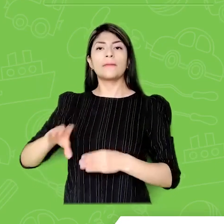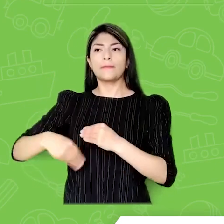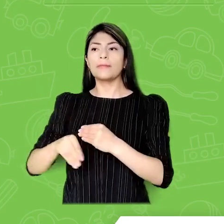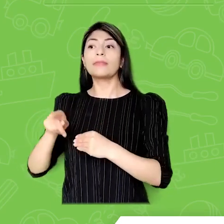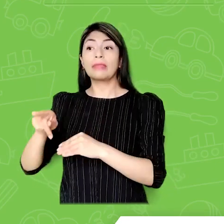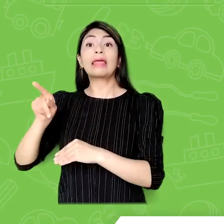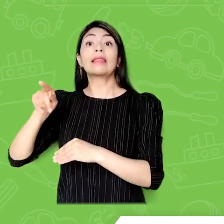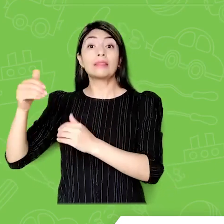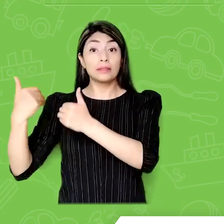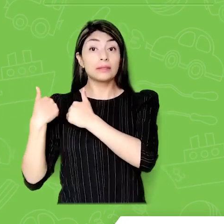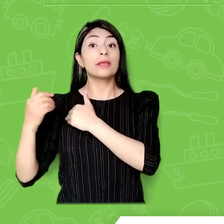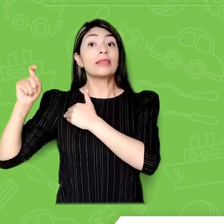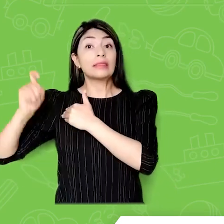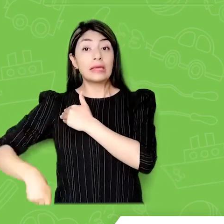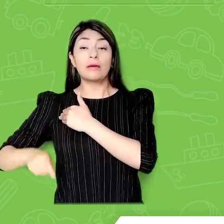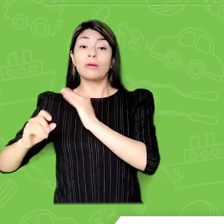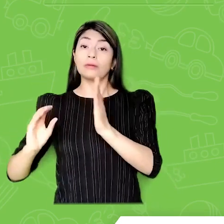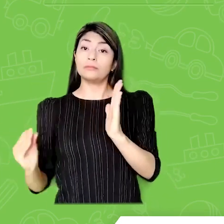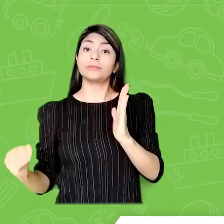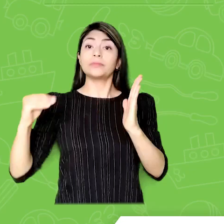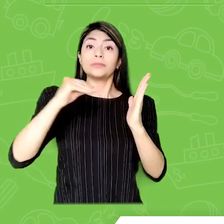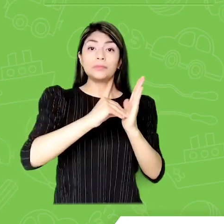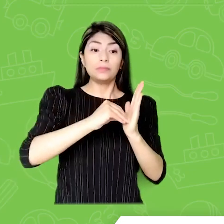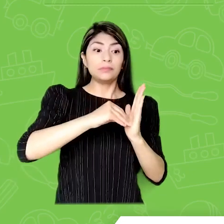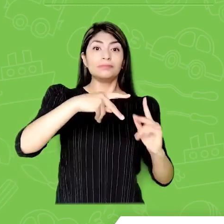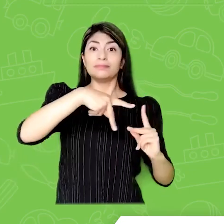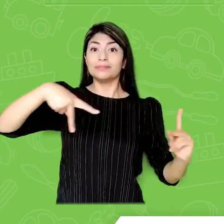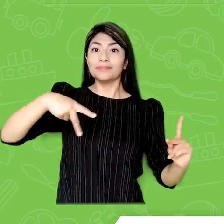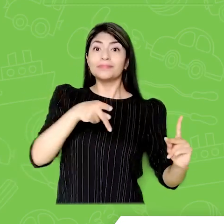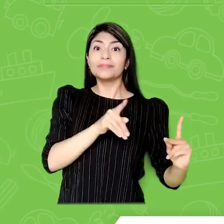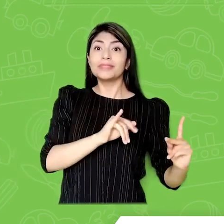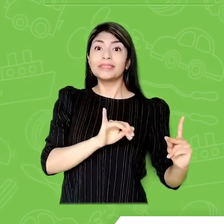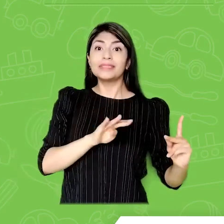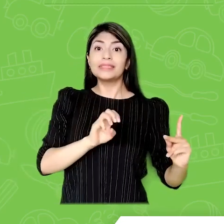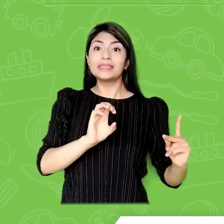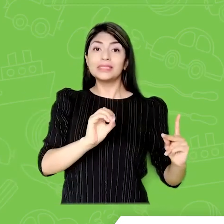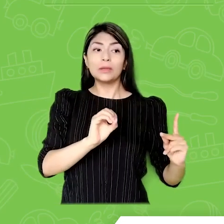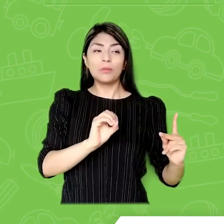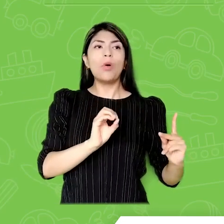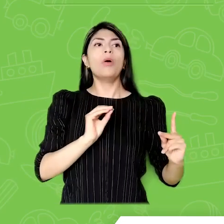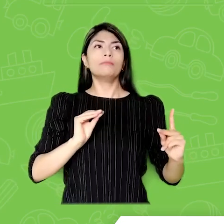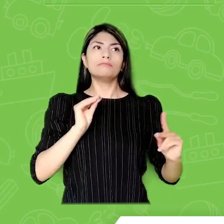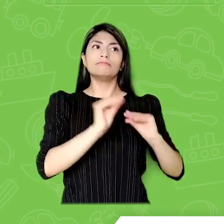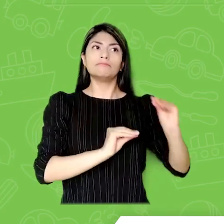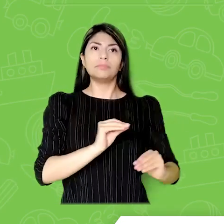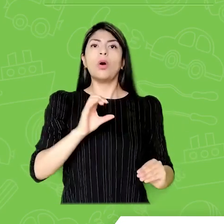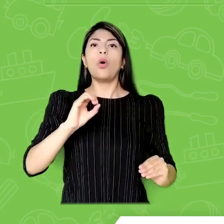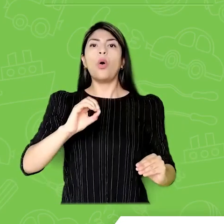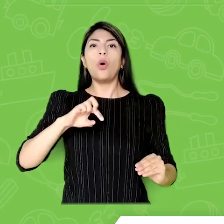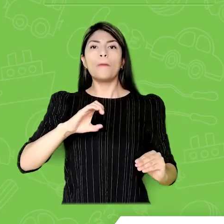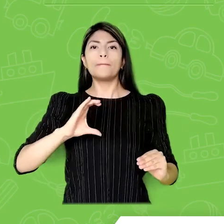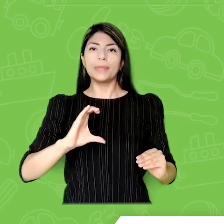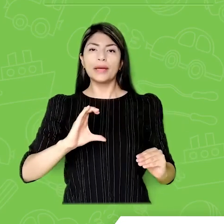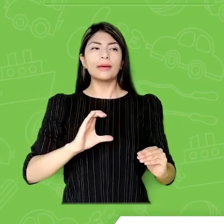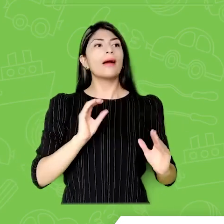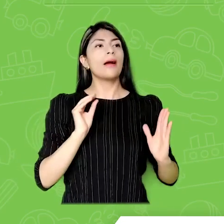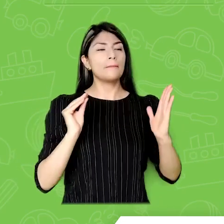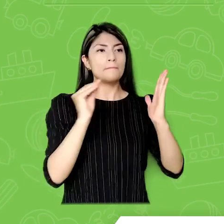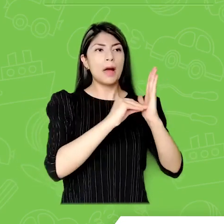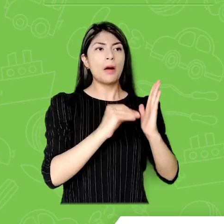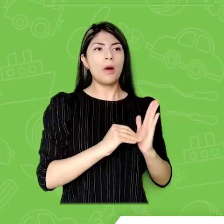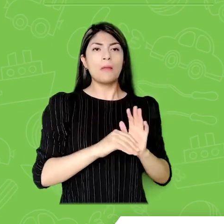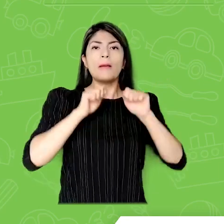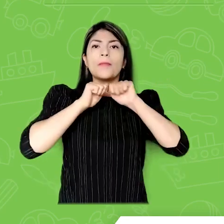empleos vacantes de manera definitiva en el aplicativo Oferta Pública de Empleos de Carrera, OPEC de la CNSC, con